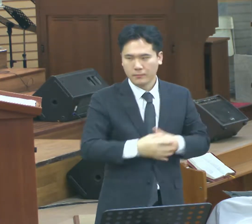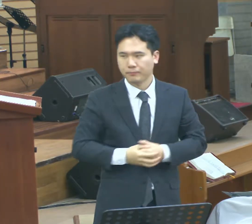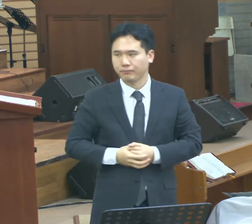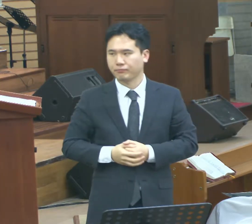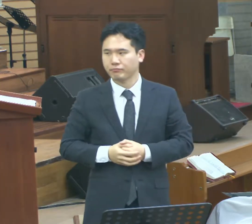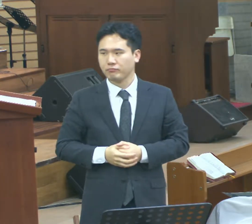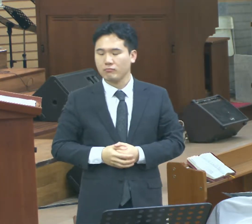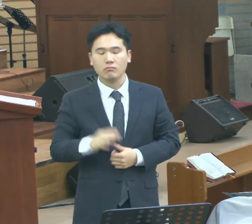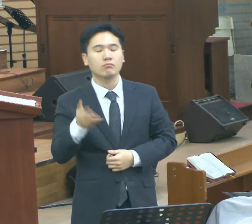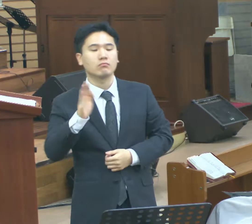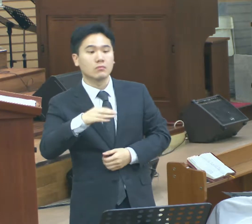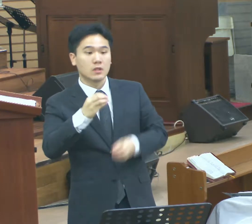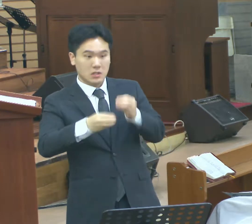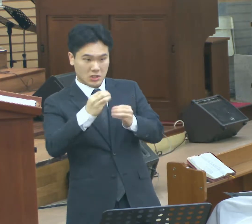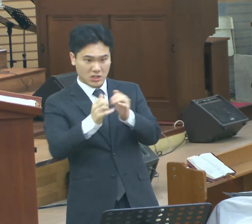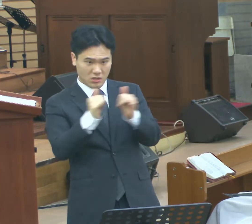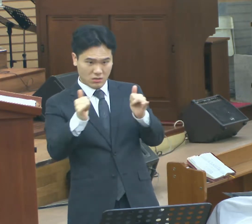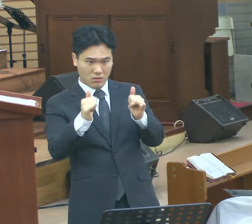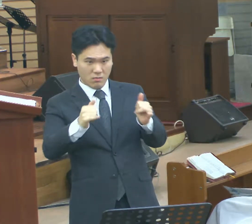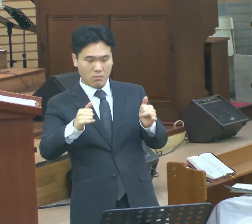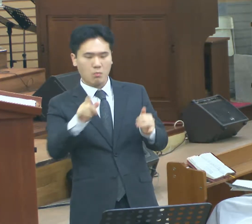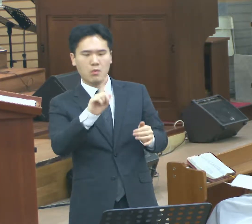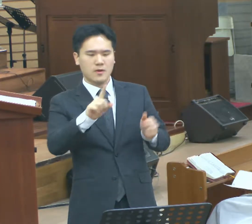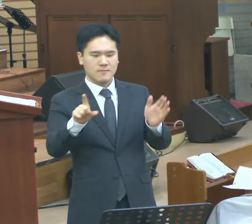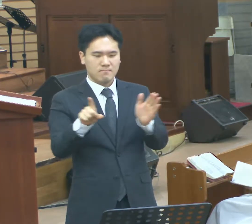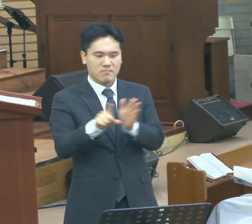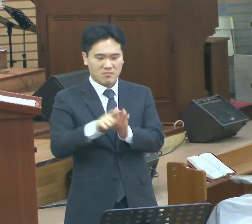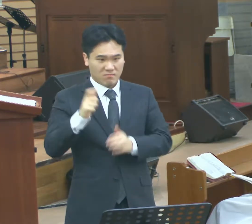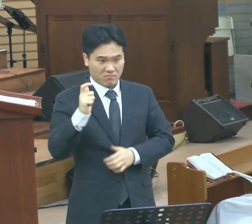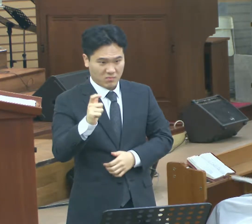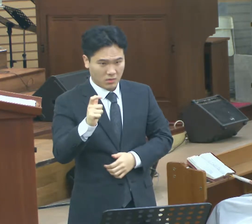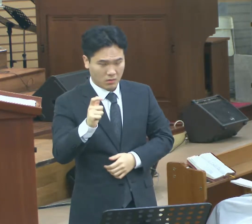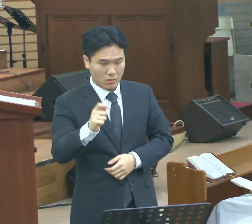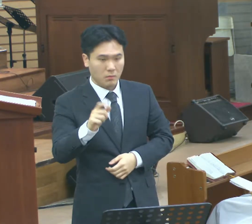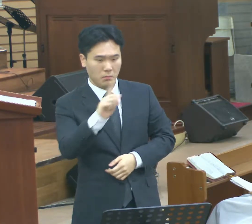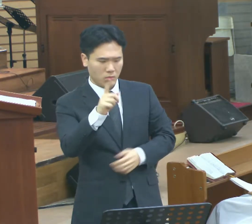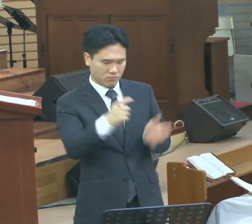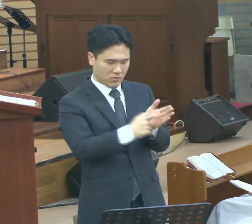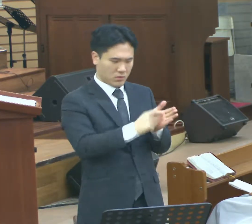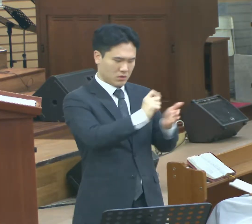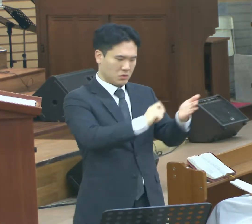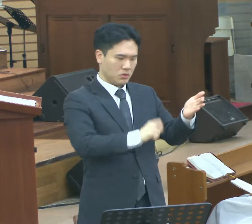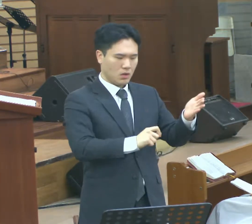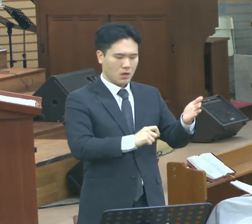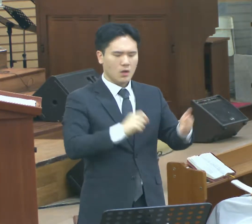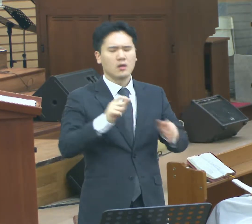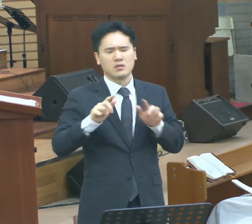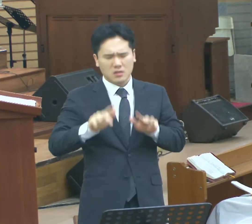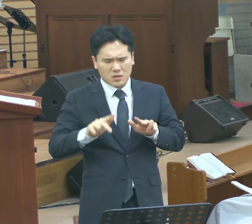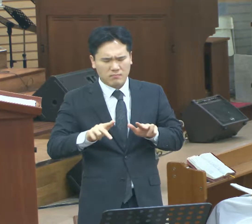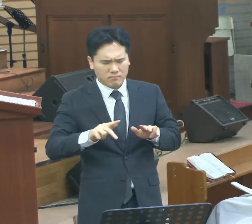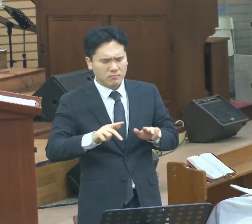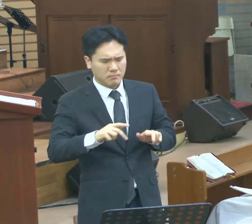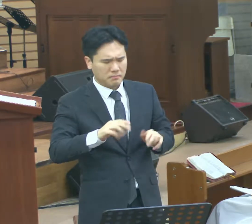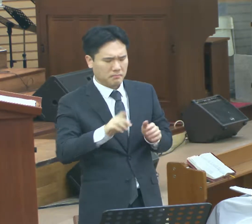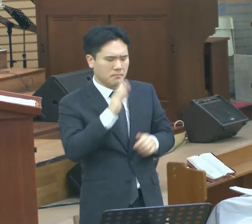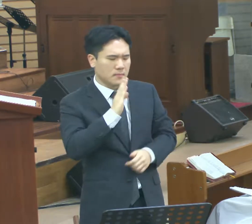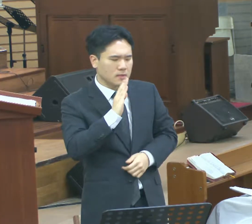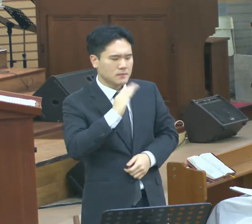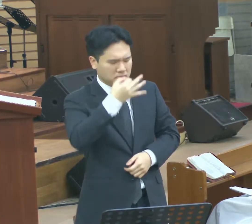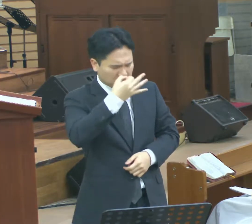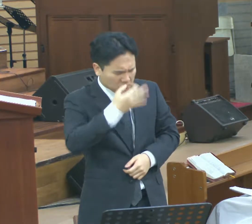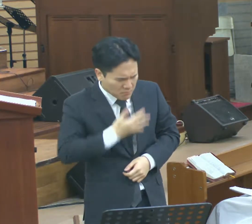좋아요. 지금은 참 어렵지만 하나님을 하나님으로 대접을 잘하면 하나님 반드시 일하신다는 믿음이